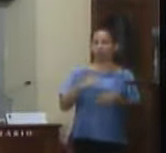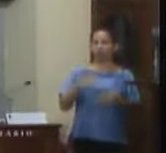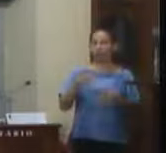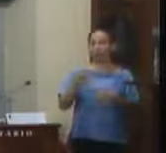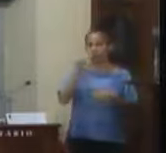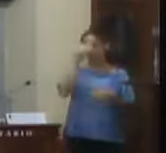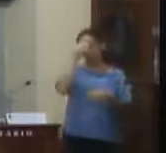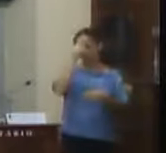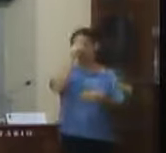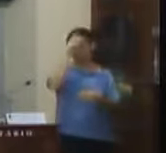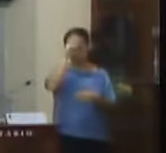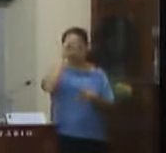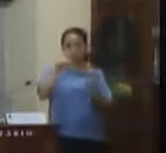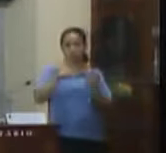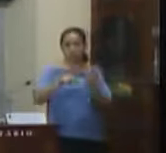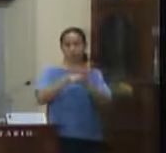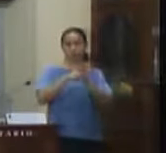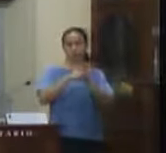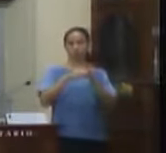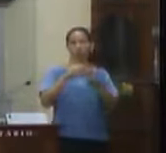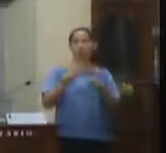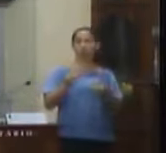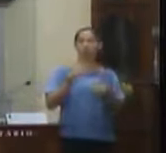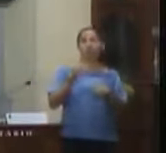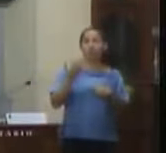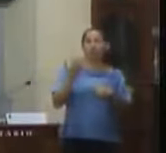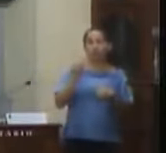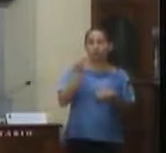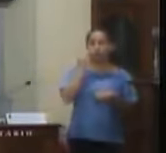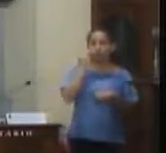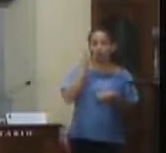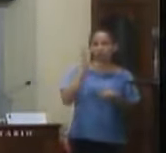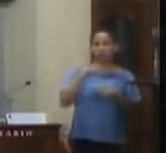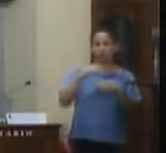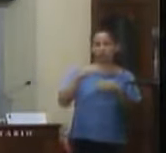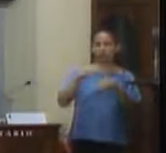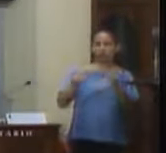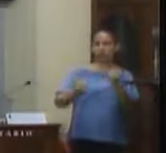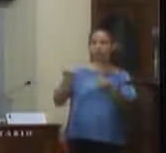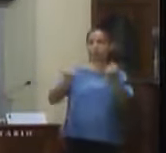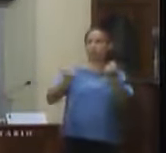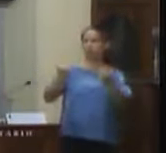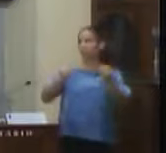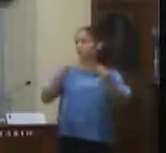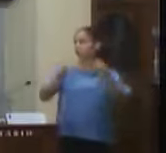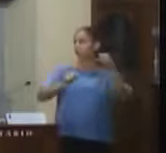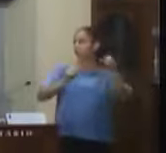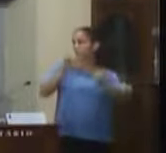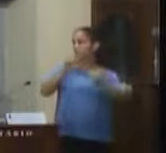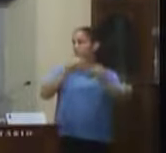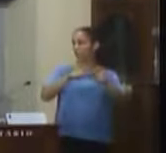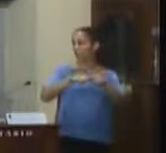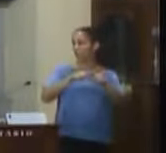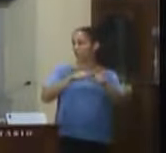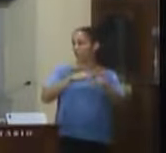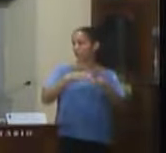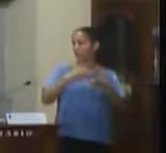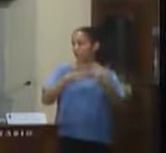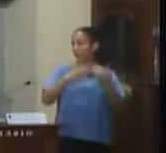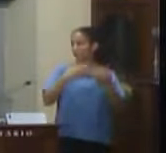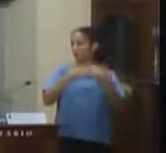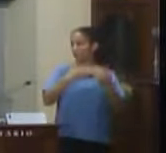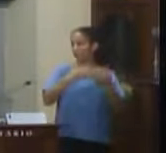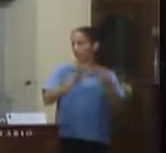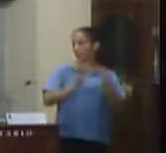lei no intuito aí de começar esses veículos não serem recolhidos de uma forma atabalhoada, de uma